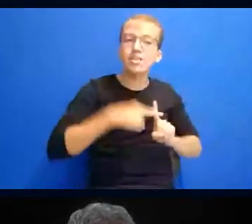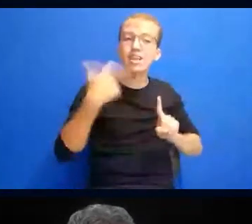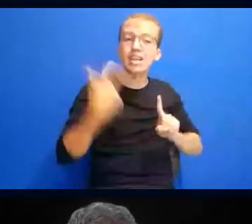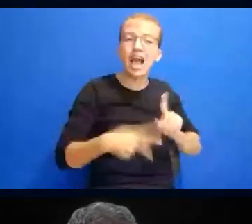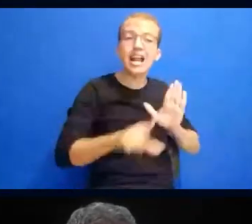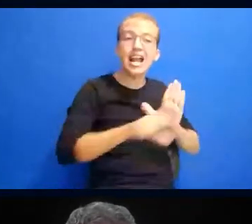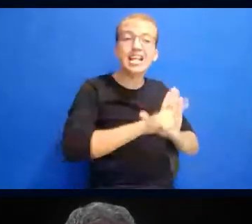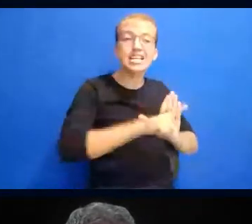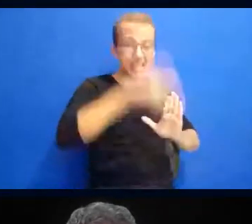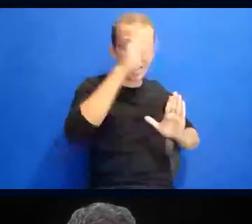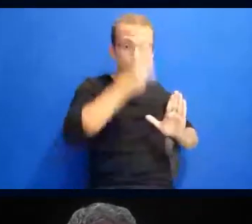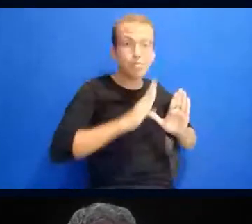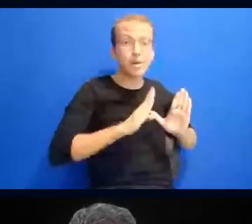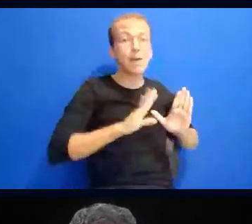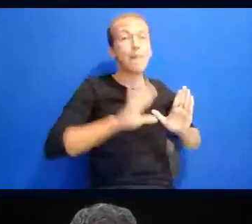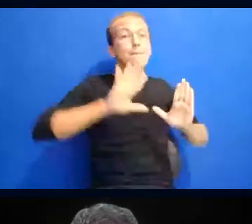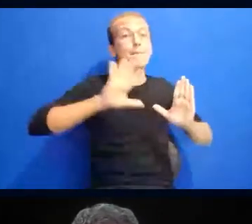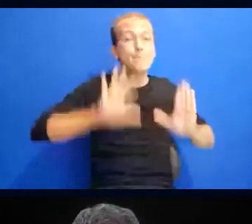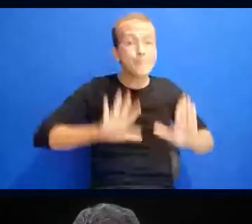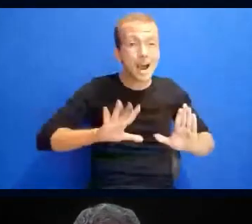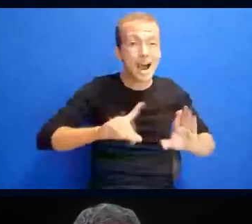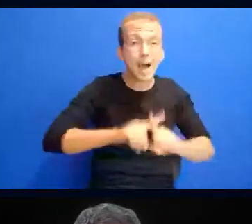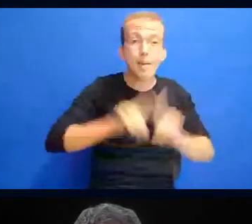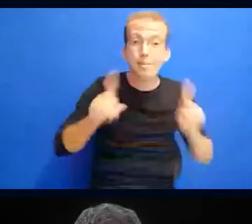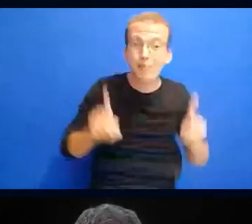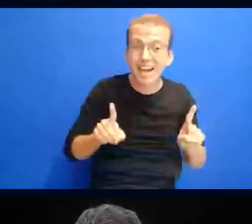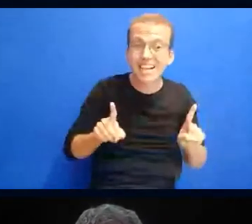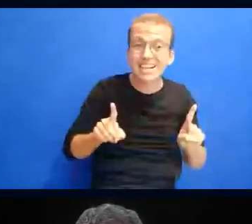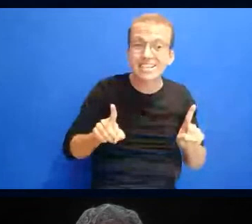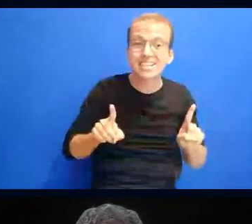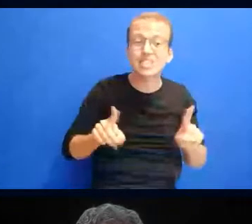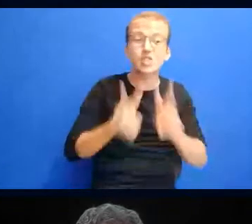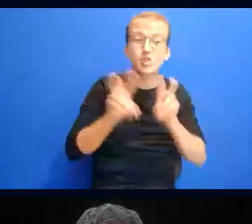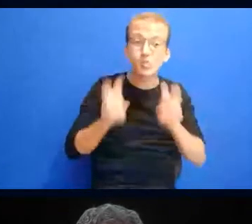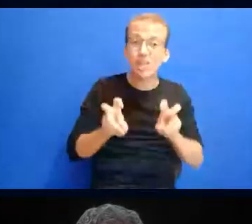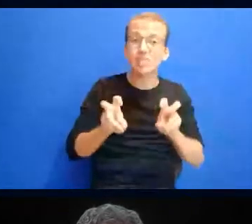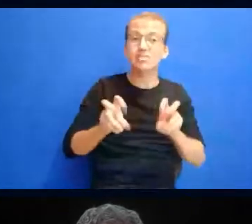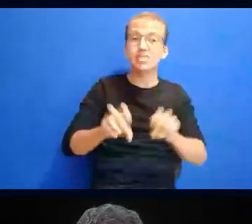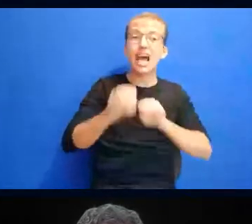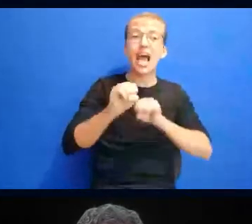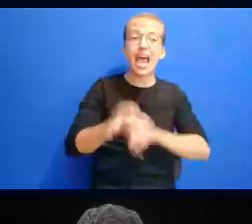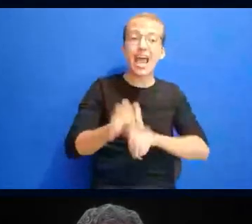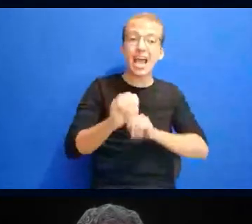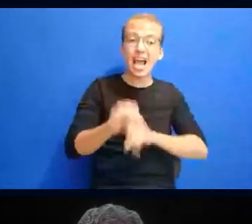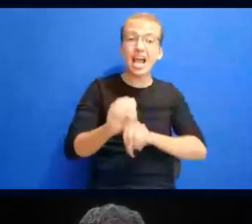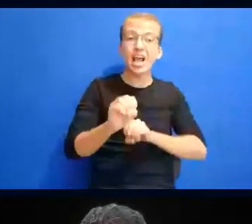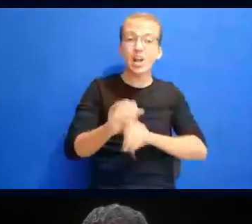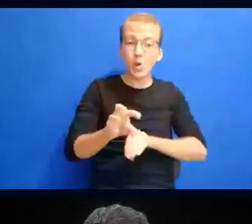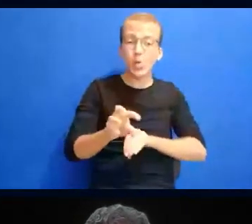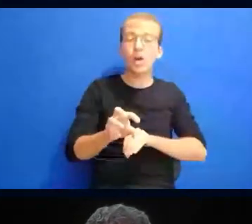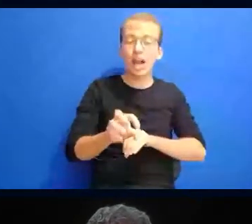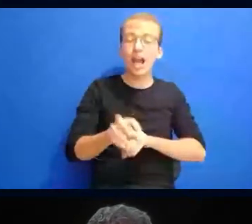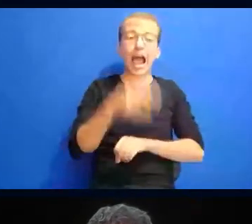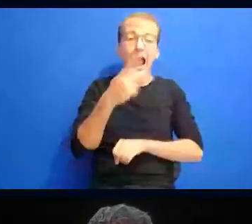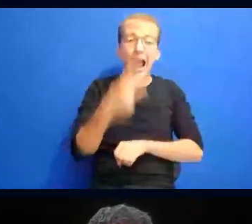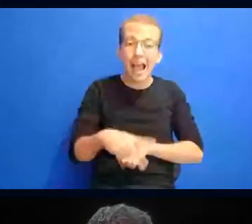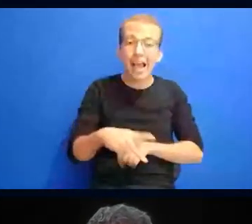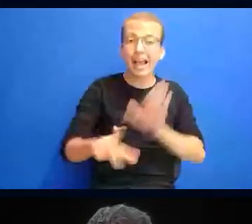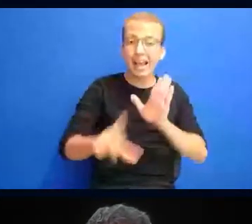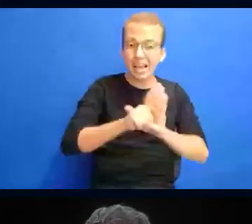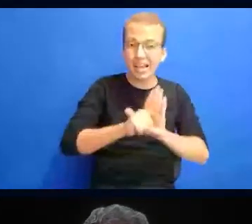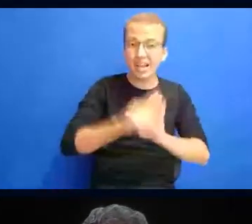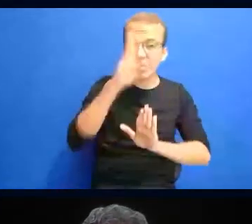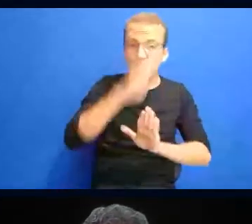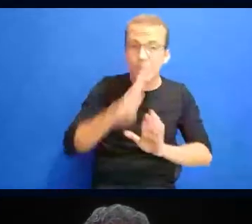Entretanto, no que tange a educação, principalmente eh as leis brasileiras para imigrantes